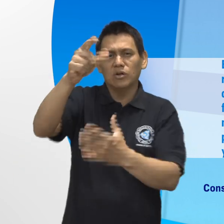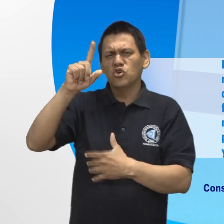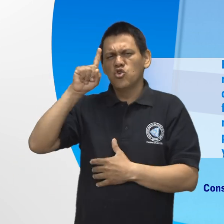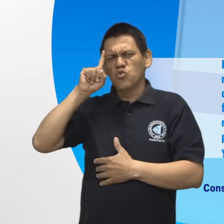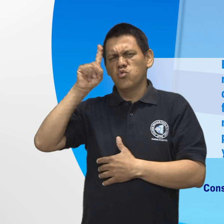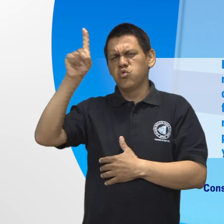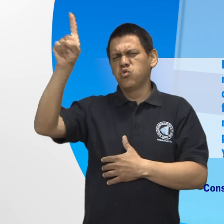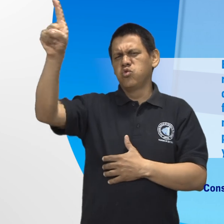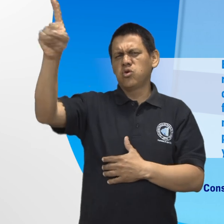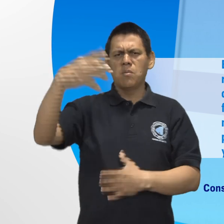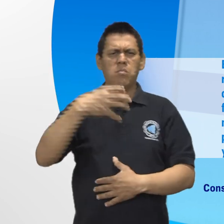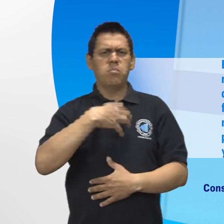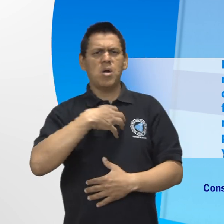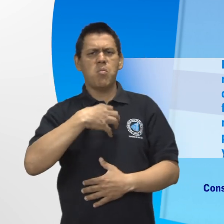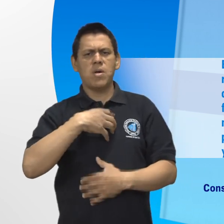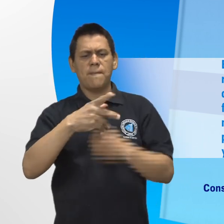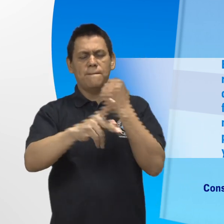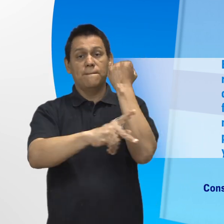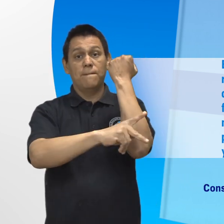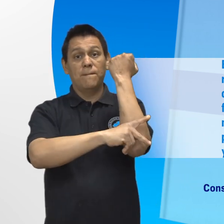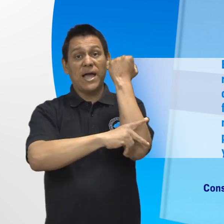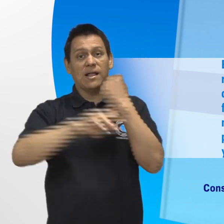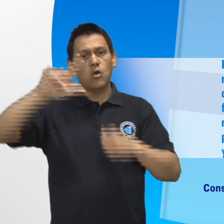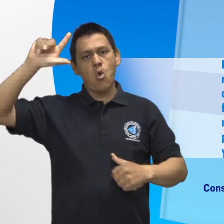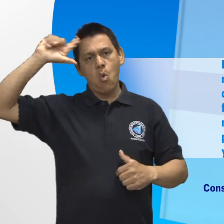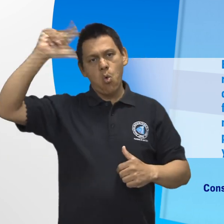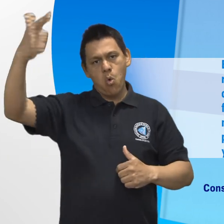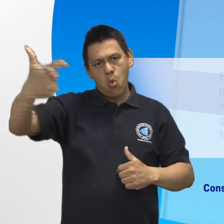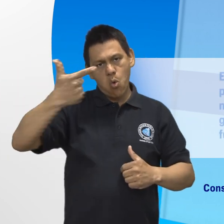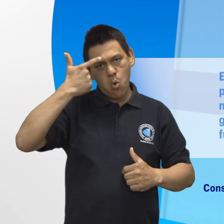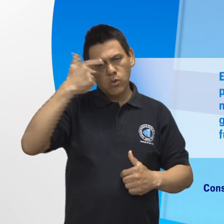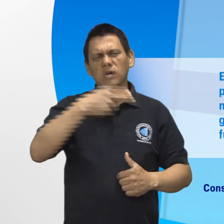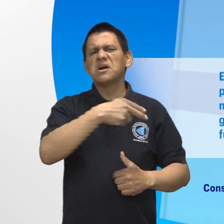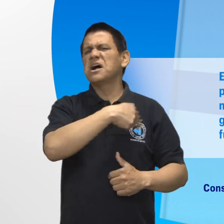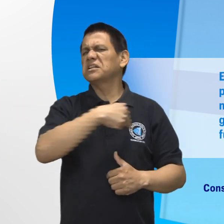personas, y es fuente de riqueza y prosperidad de la nación.